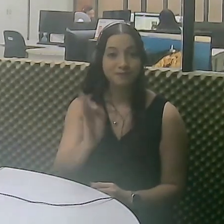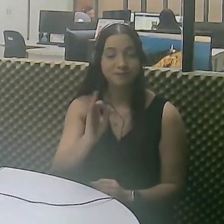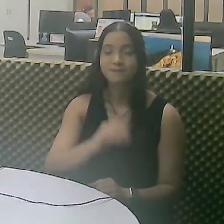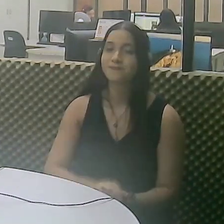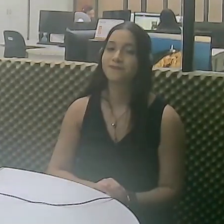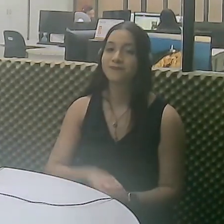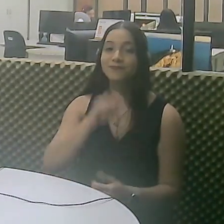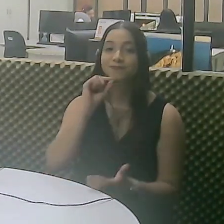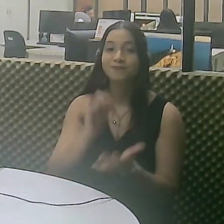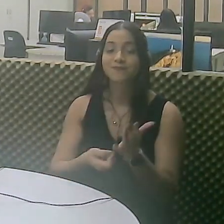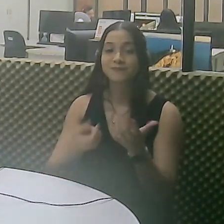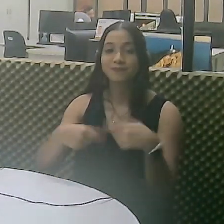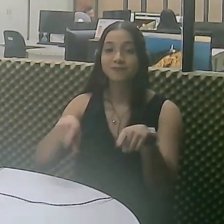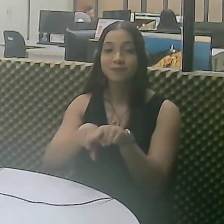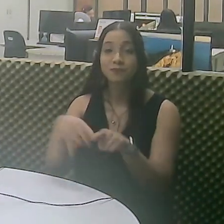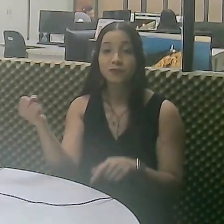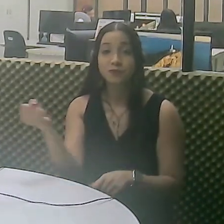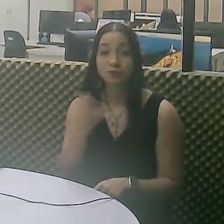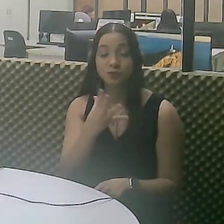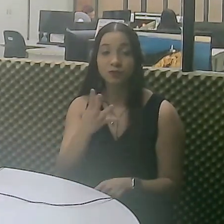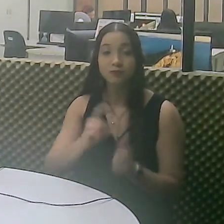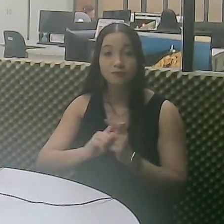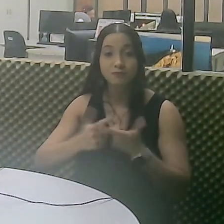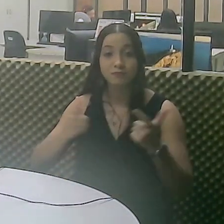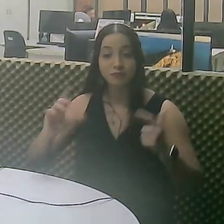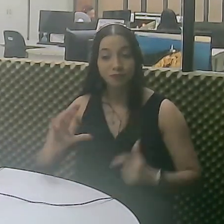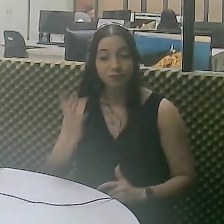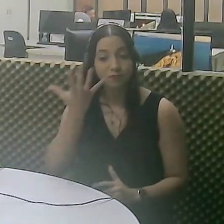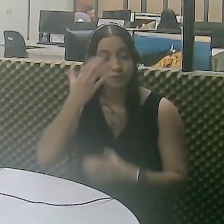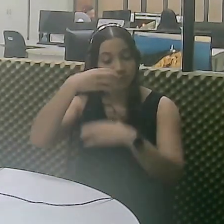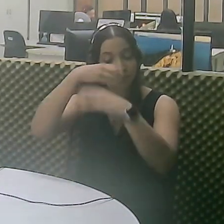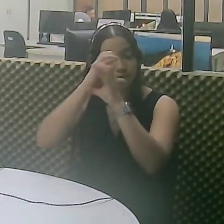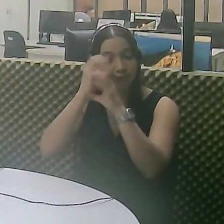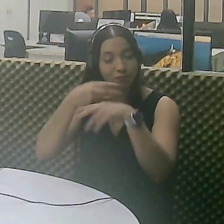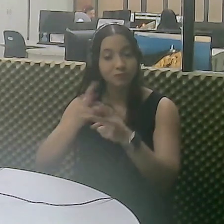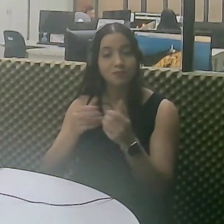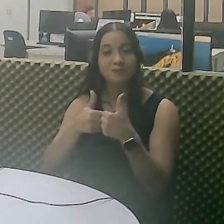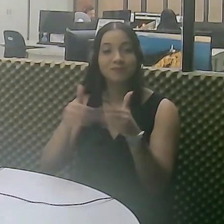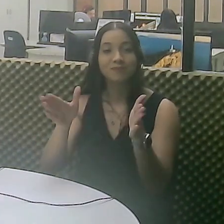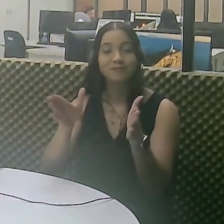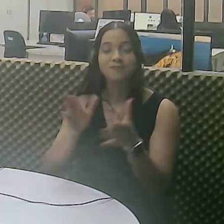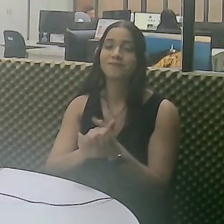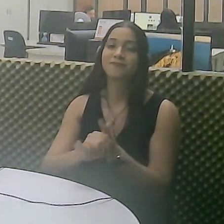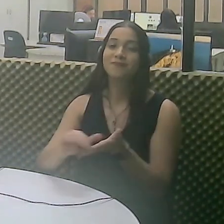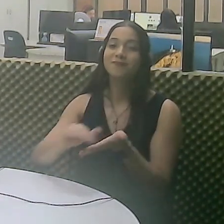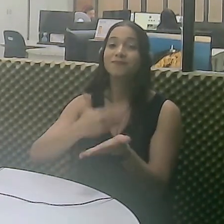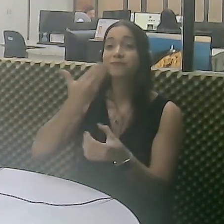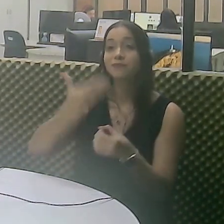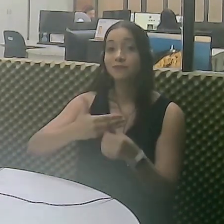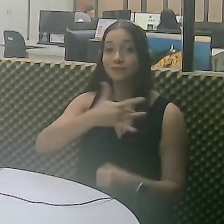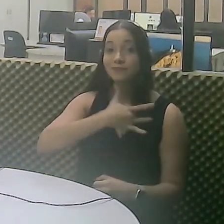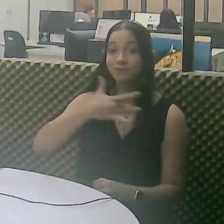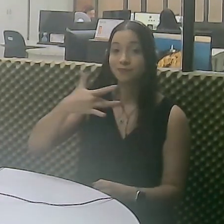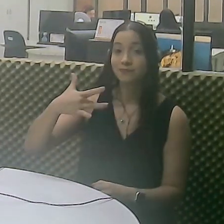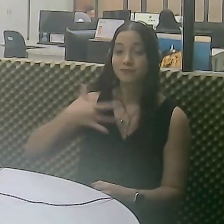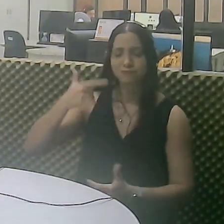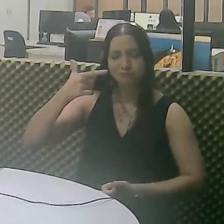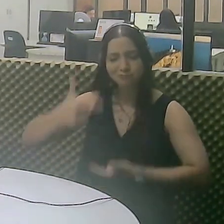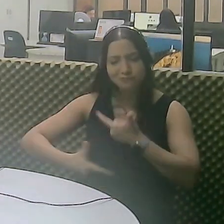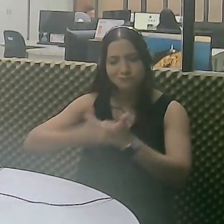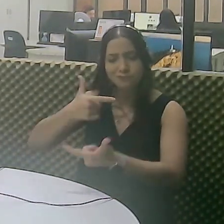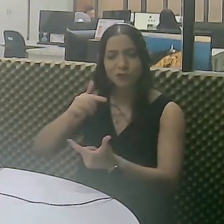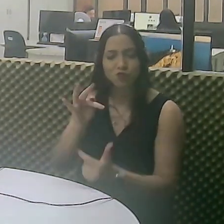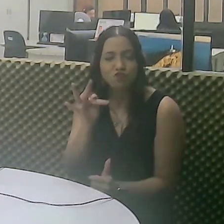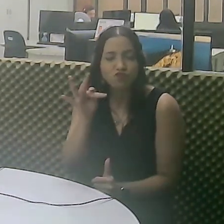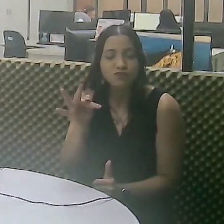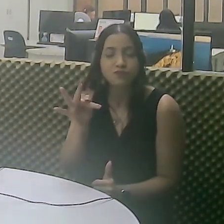Os credenciamentos de novas clínicas para ampliar a realização desses exames seguem abertos. A Secretaria Municipal de Saúde trabalha para que em